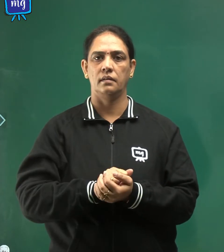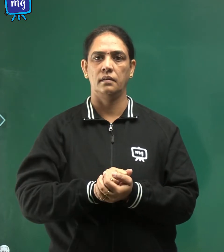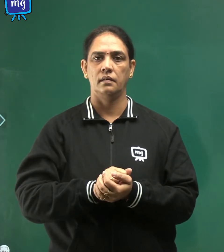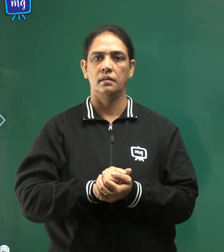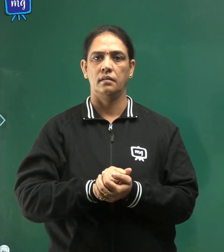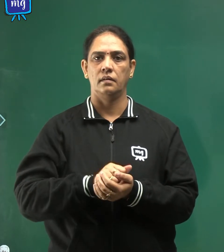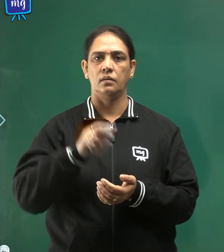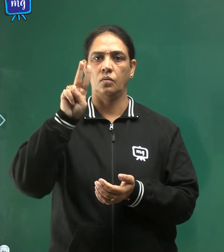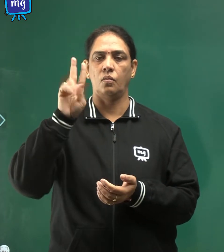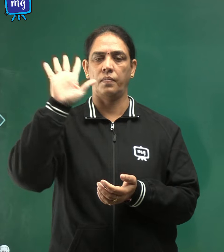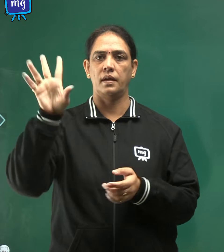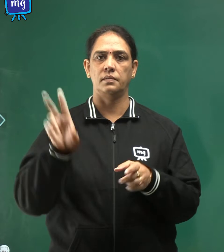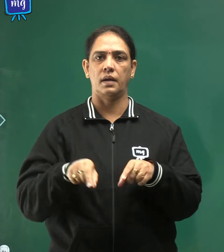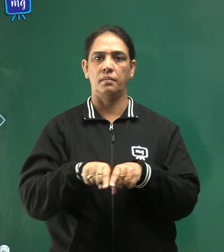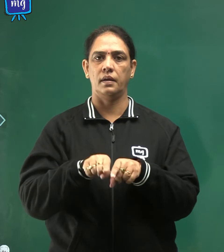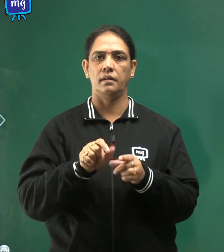25 बराबर